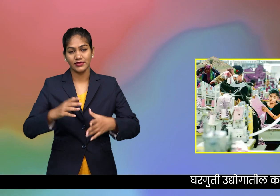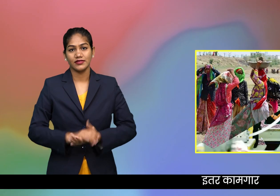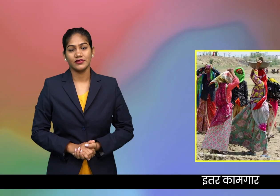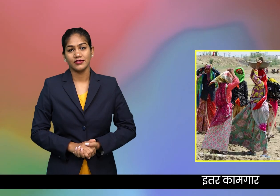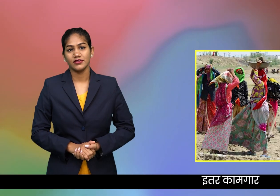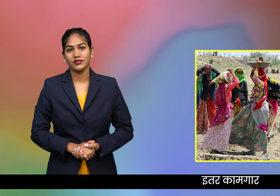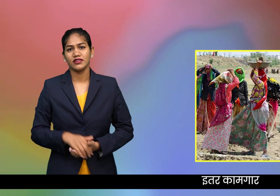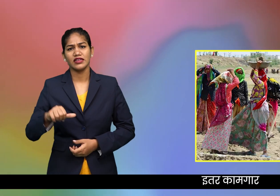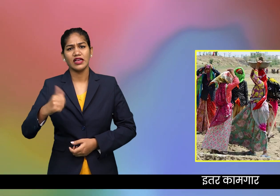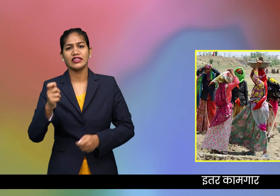आणि इतर कामगार.